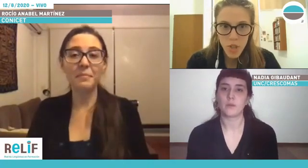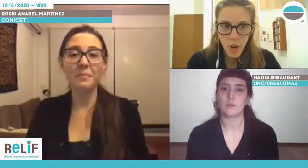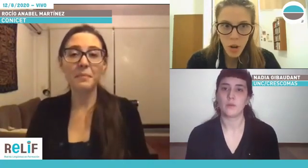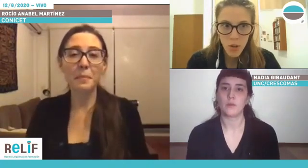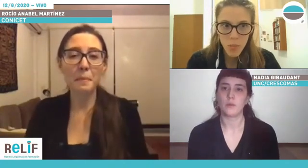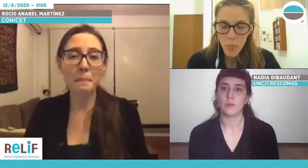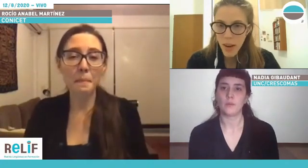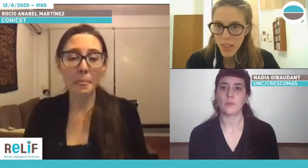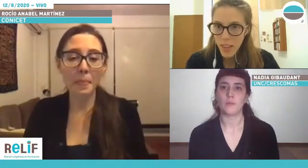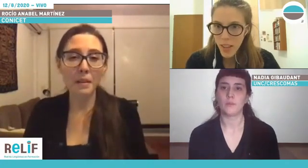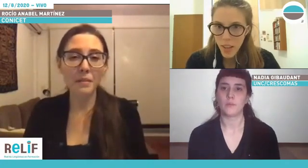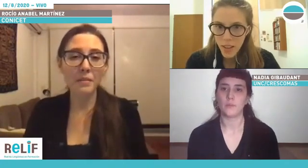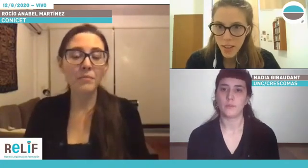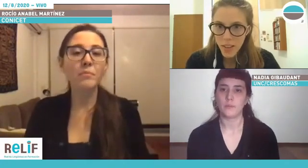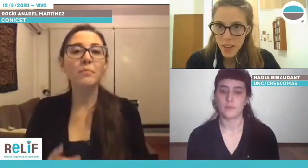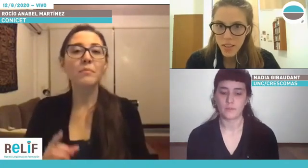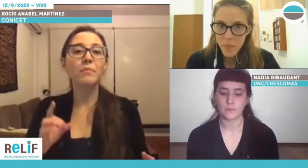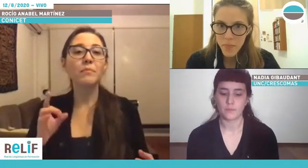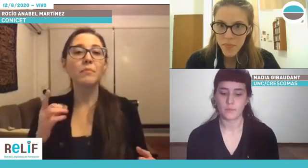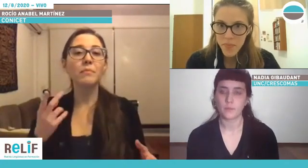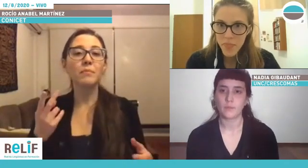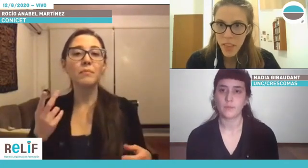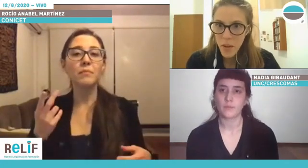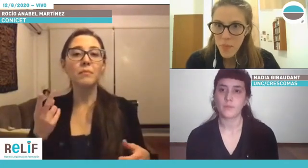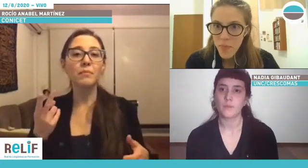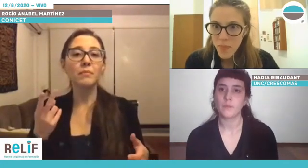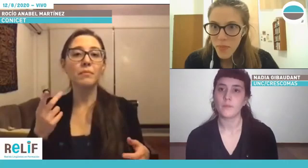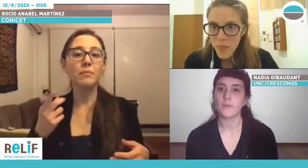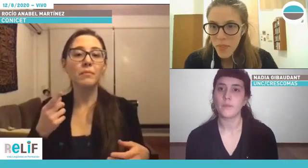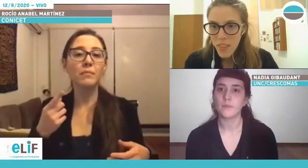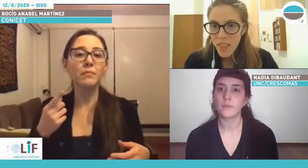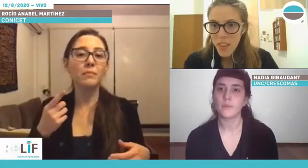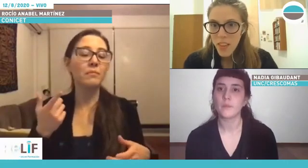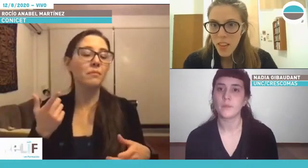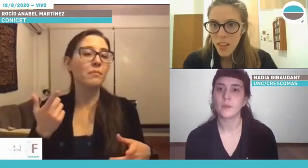no escuchamos la última parte, Nadia.